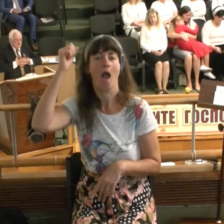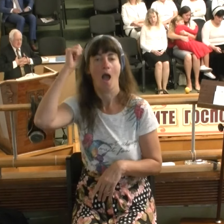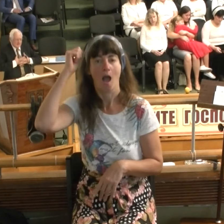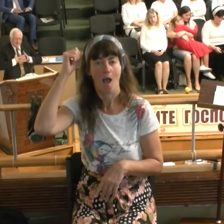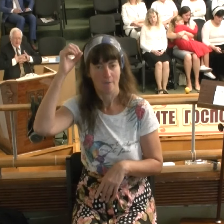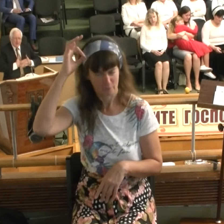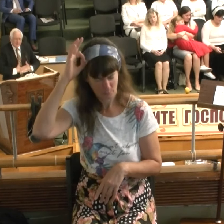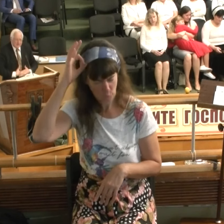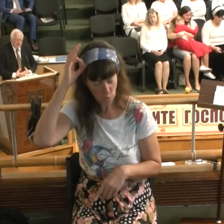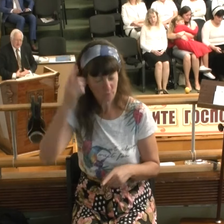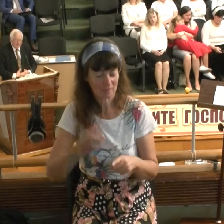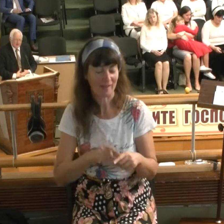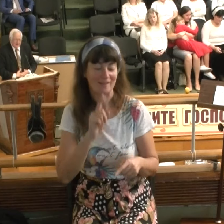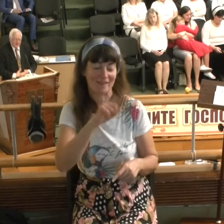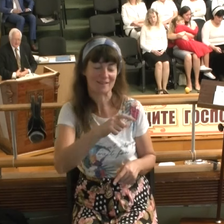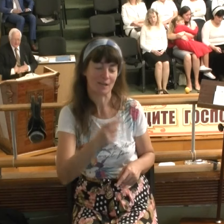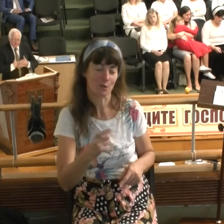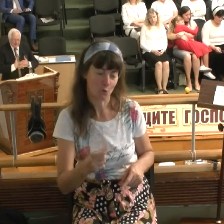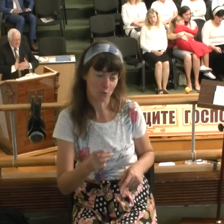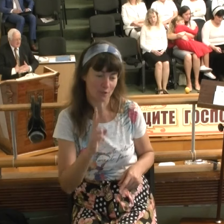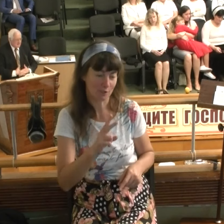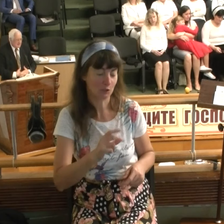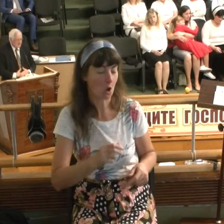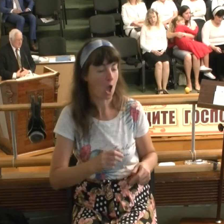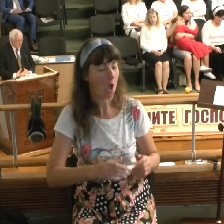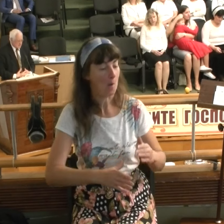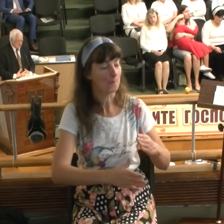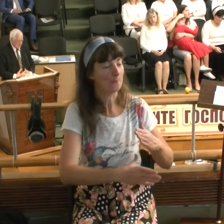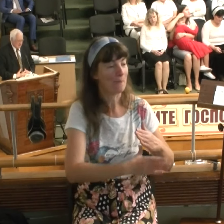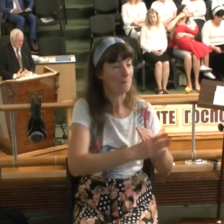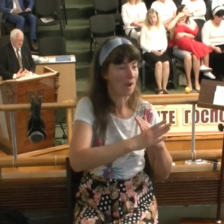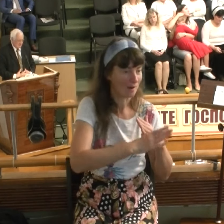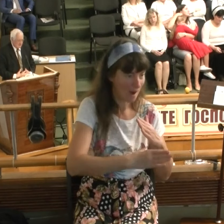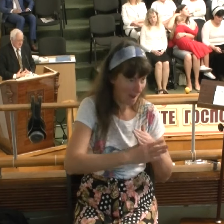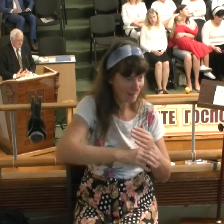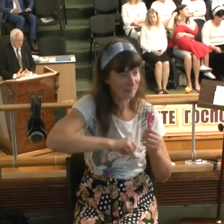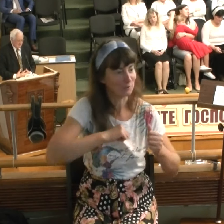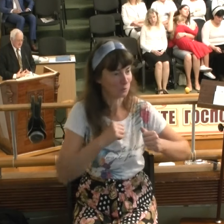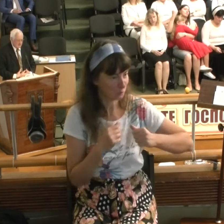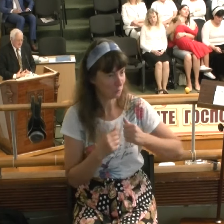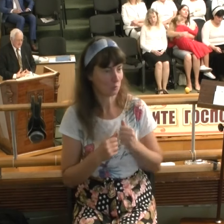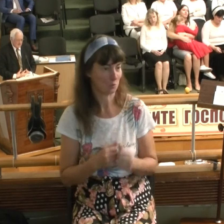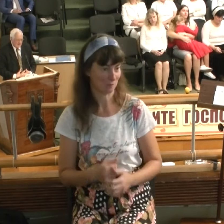стали больше ознакомлены, но стали ли мы лучше?